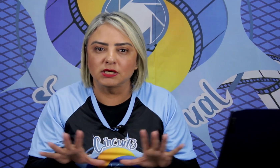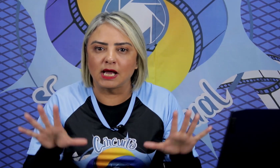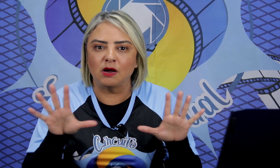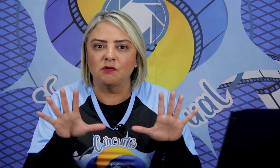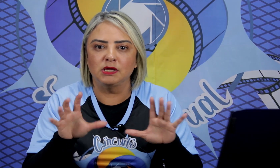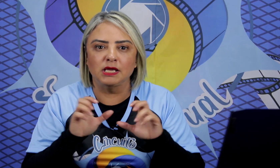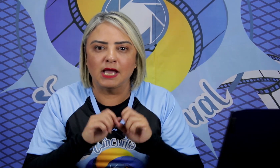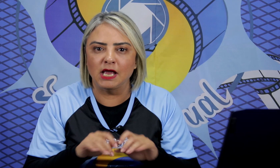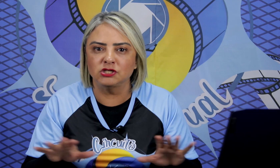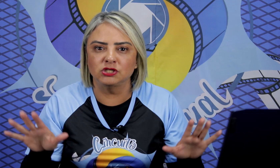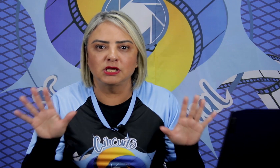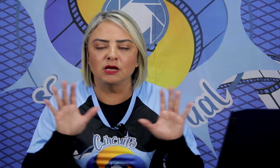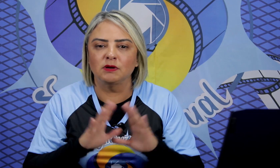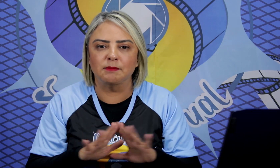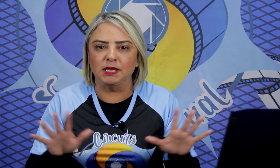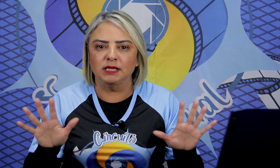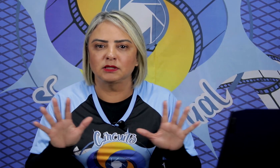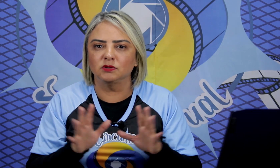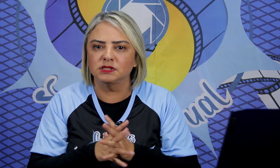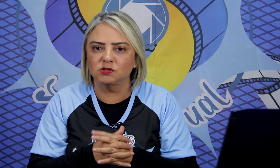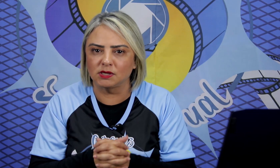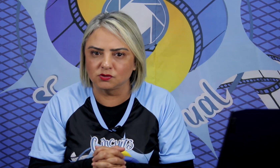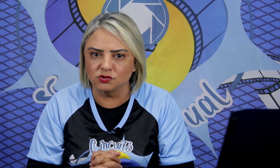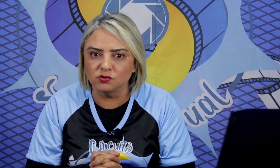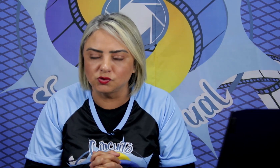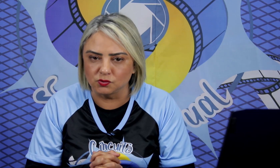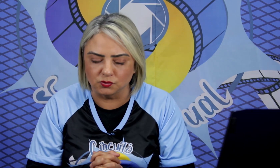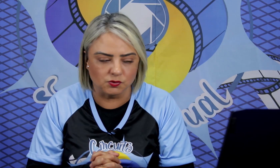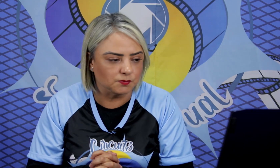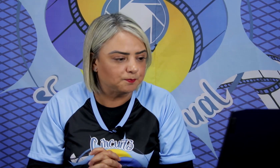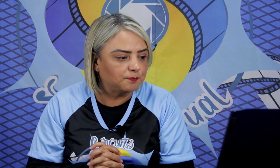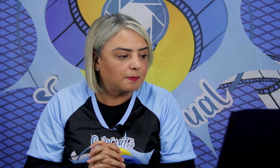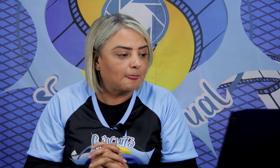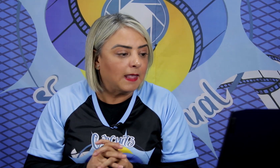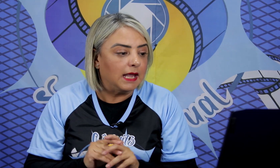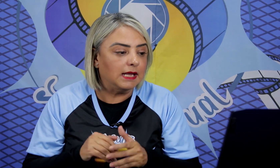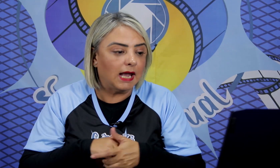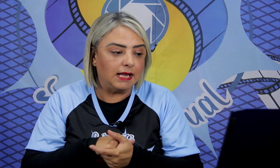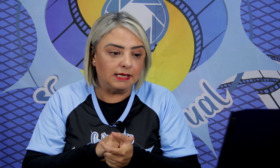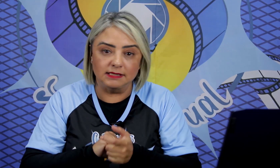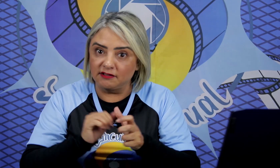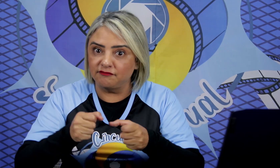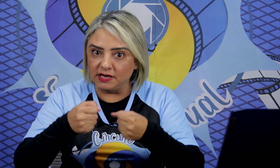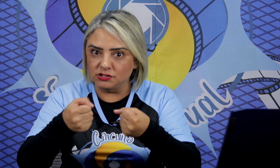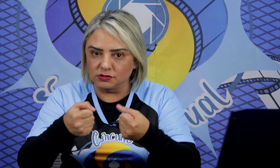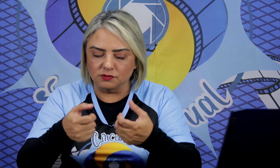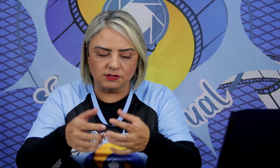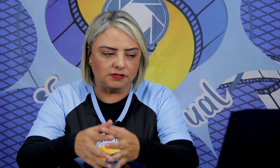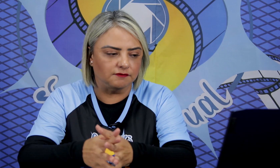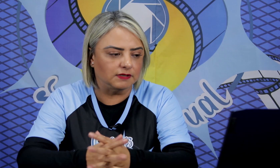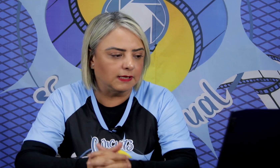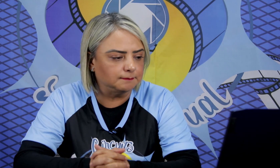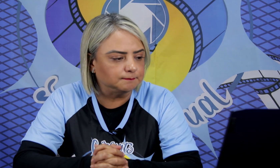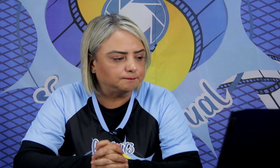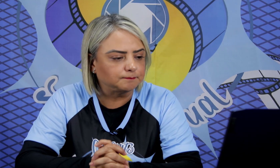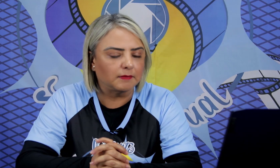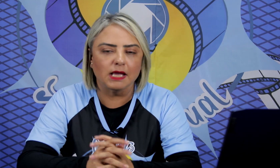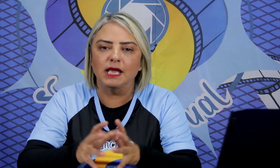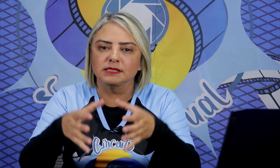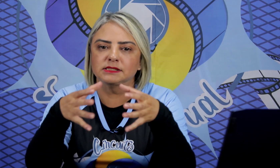nacional que rege e regulamenta todas as situações dos surdos. E aí que defende, inclusive, né,